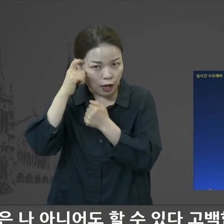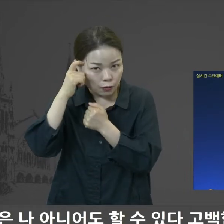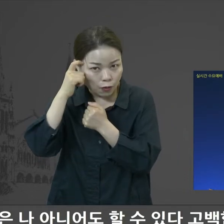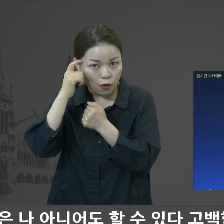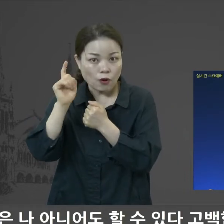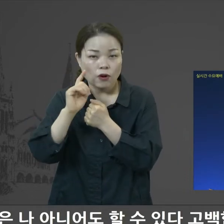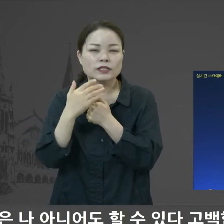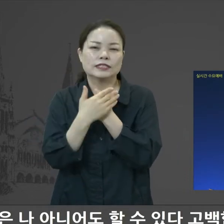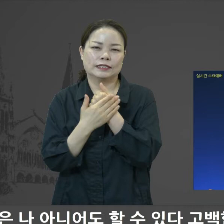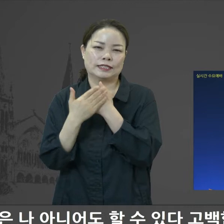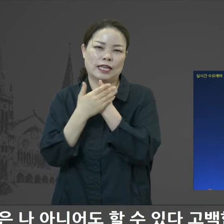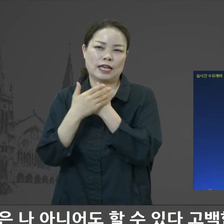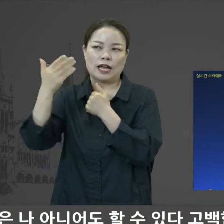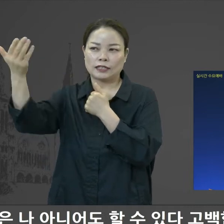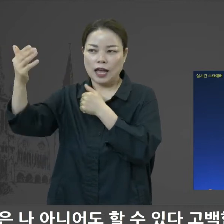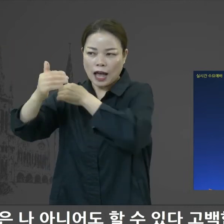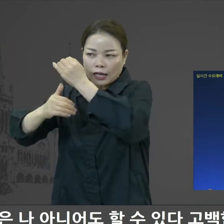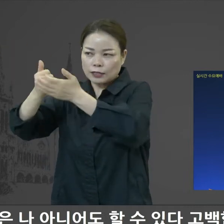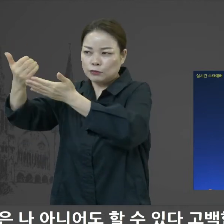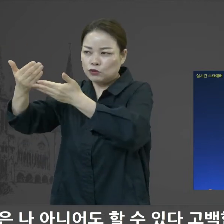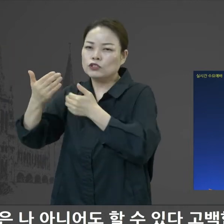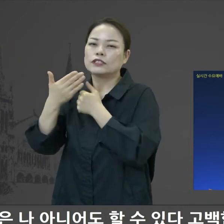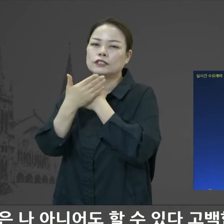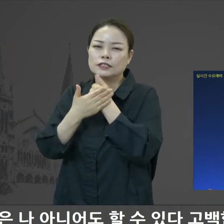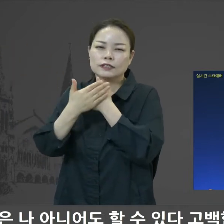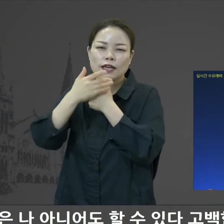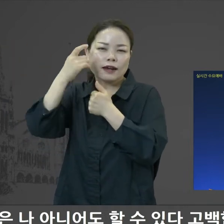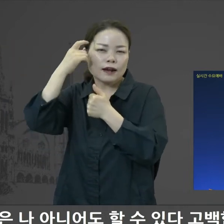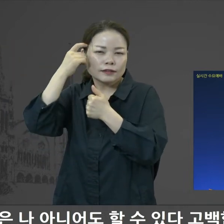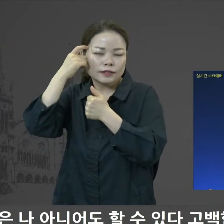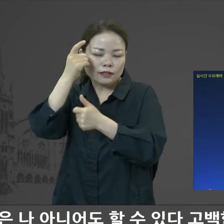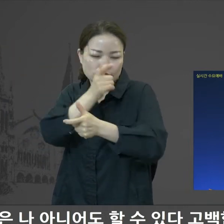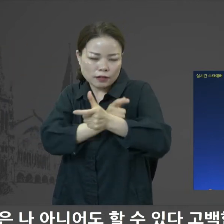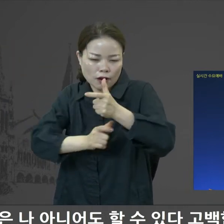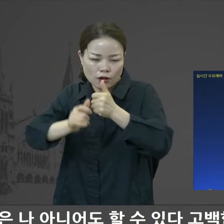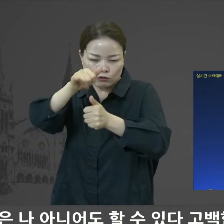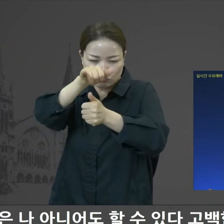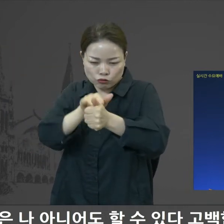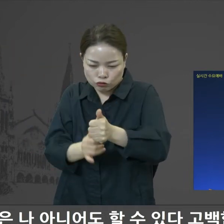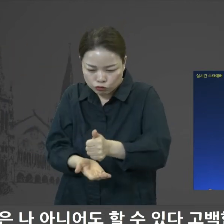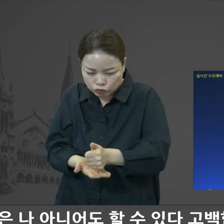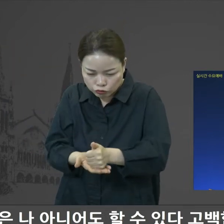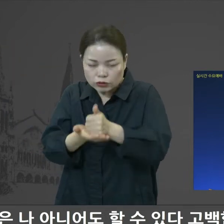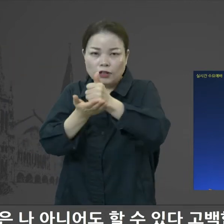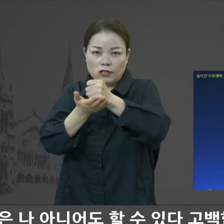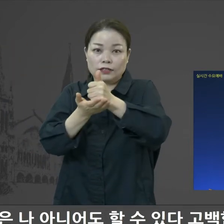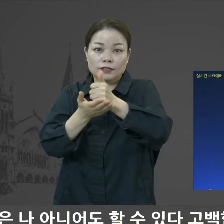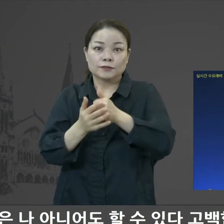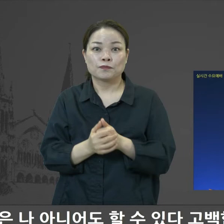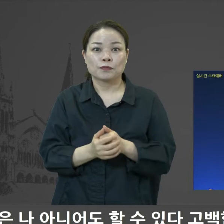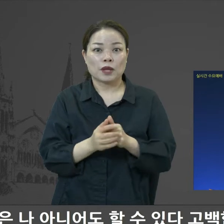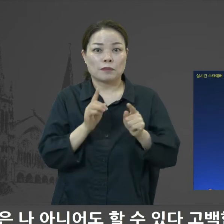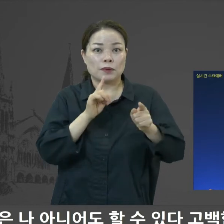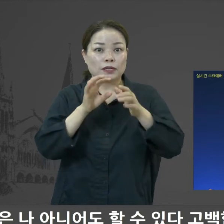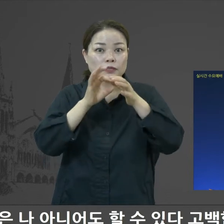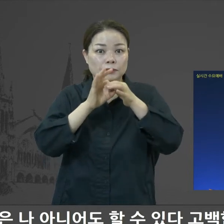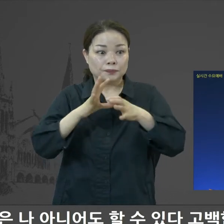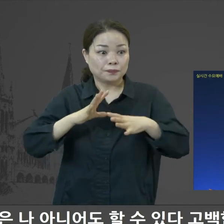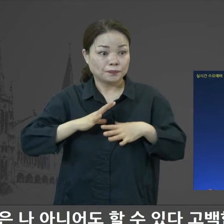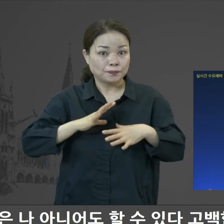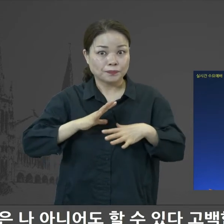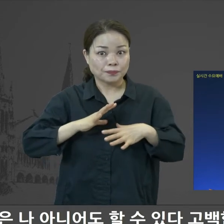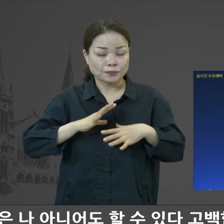어떻게 알고요? 은혜로 알고 더 충성하게 되는 것입니다. 말씀을 통해 하나님